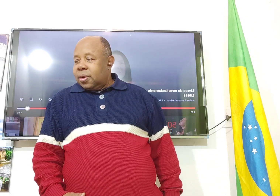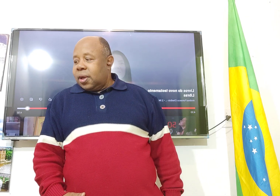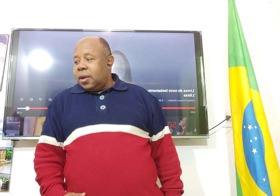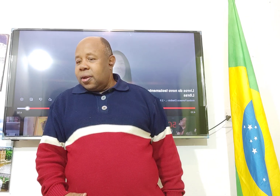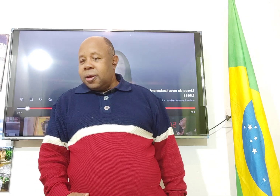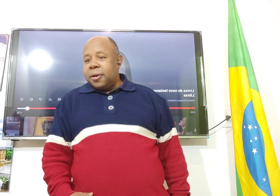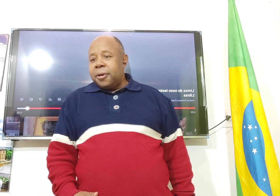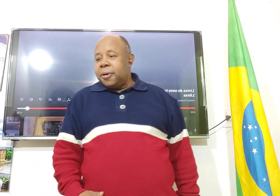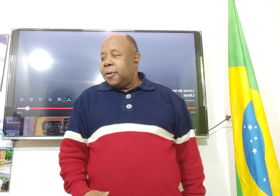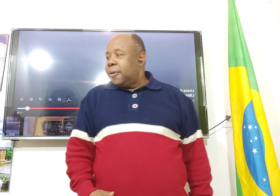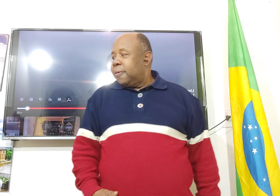É?